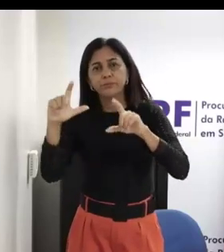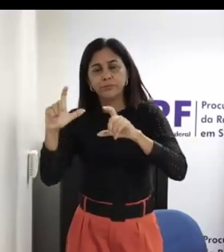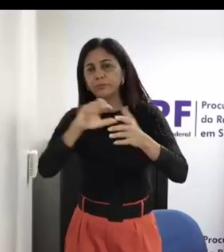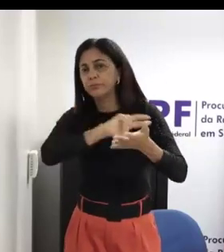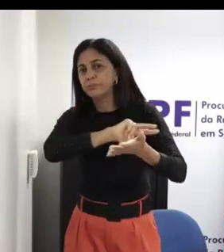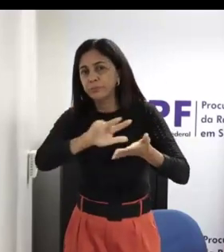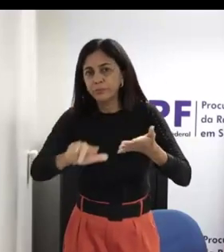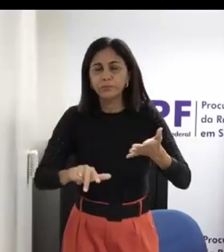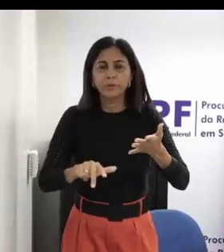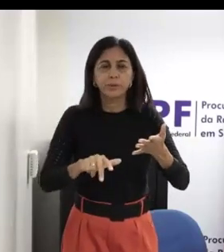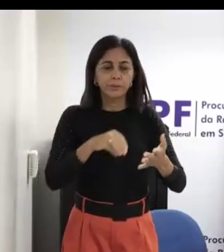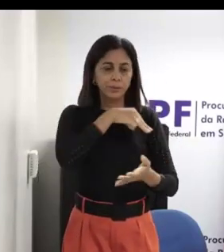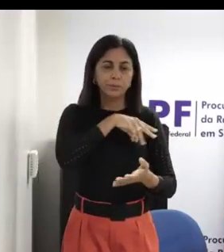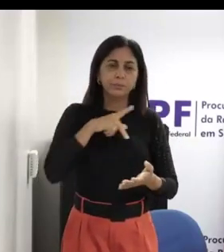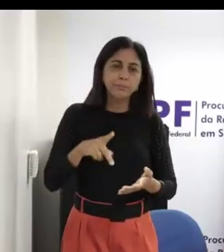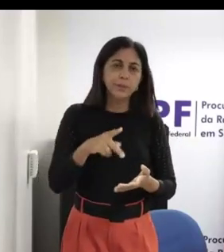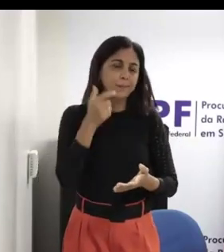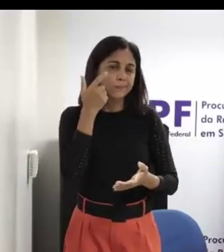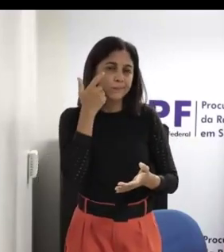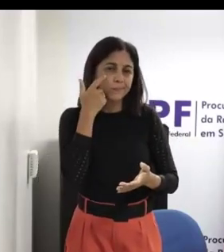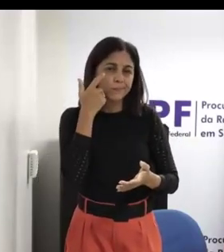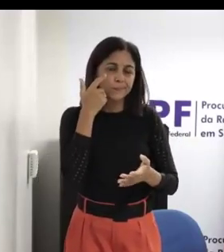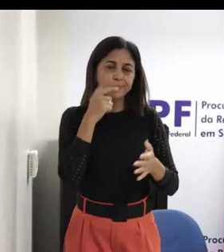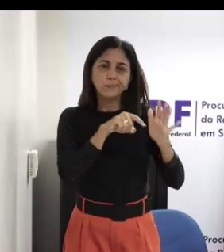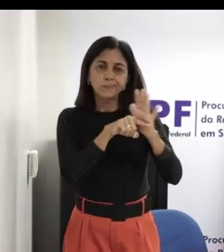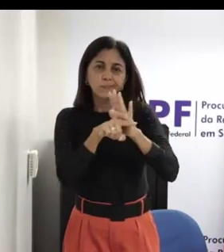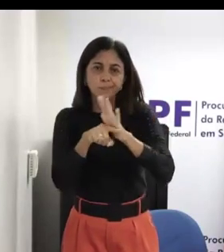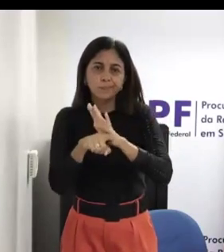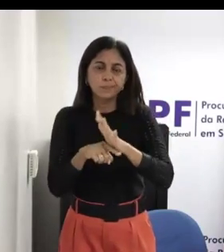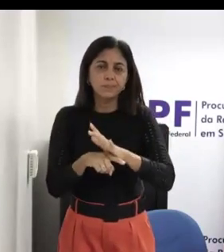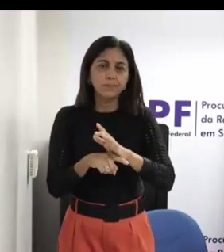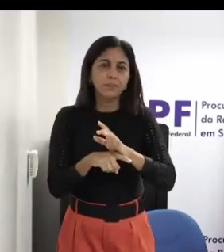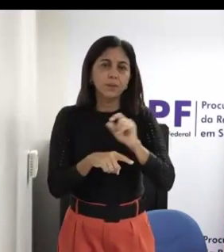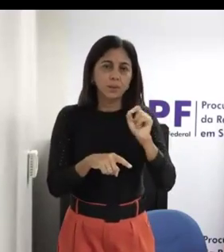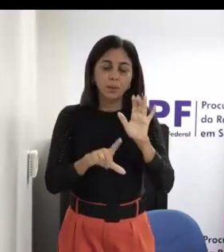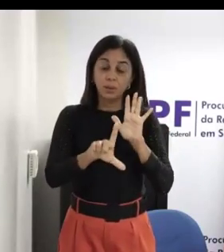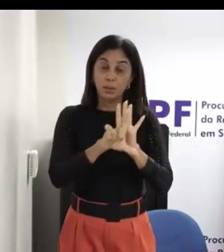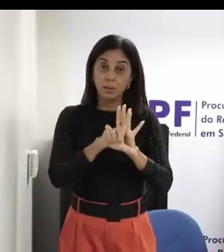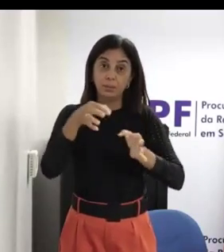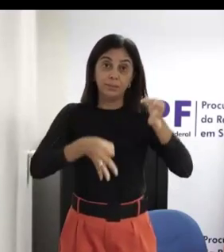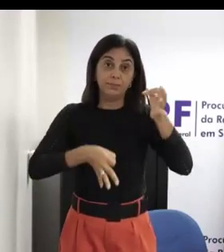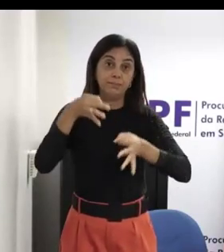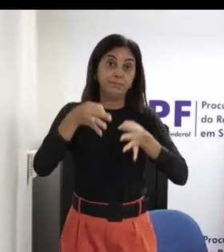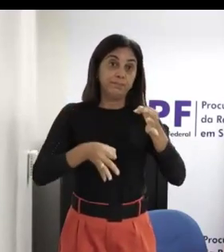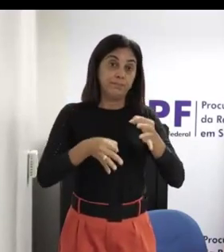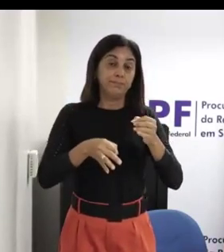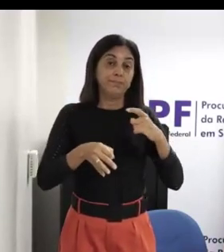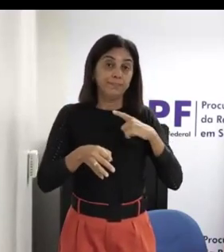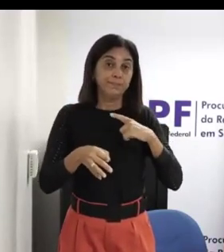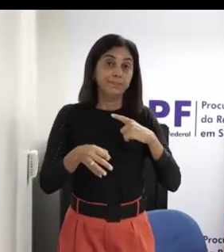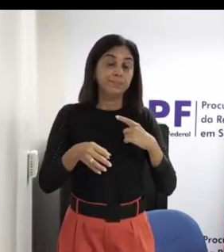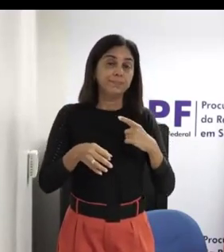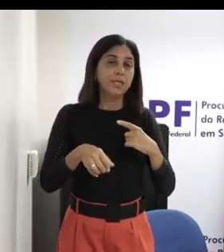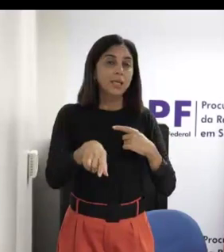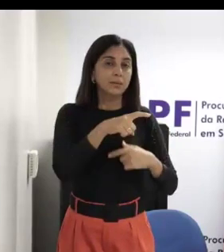produzir essas provas para que sejam feitas as provas nos termos do que a do que a jurisprudência exige fazendo a a a